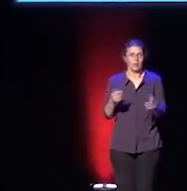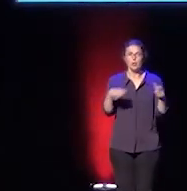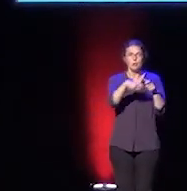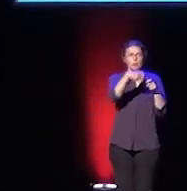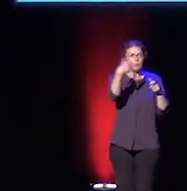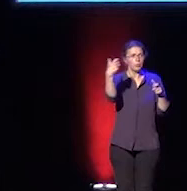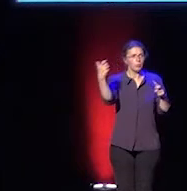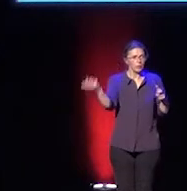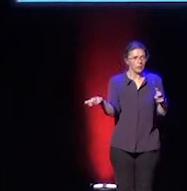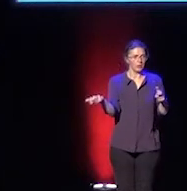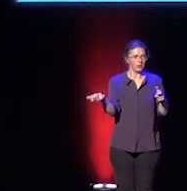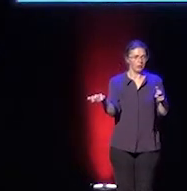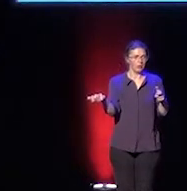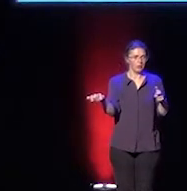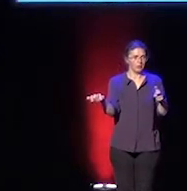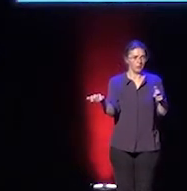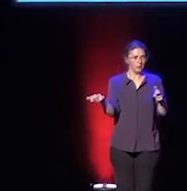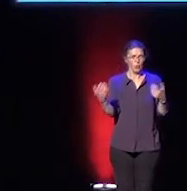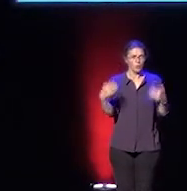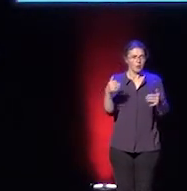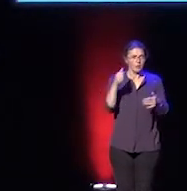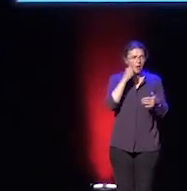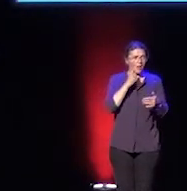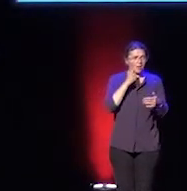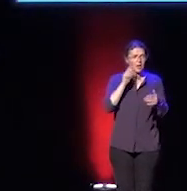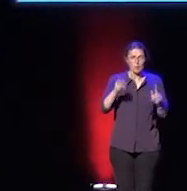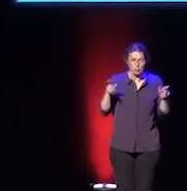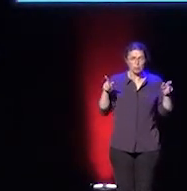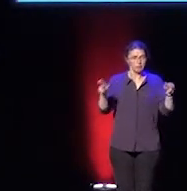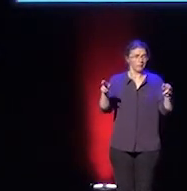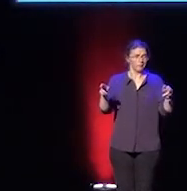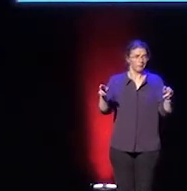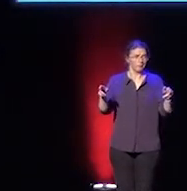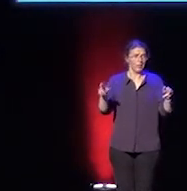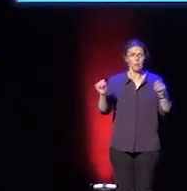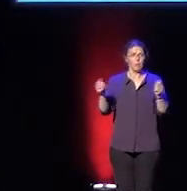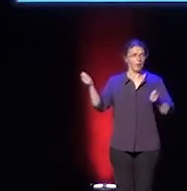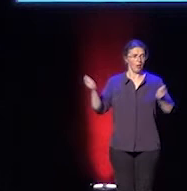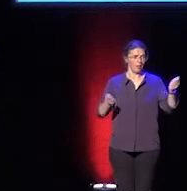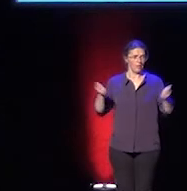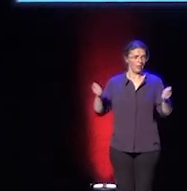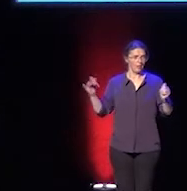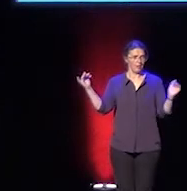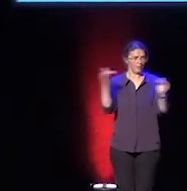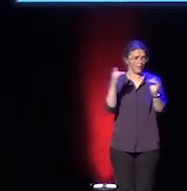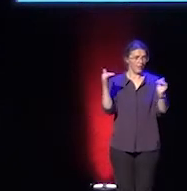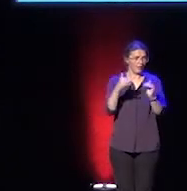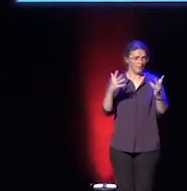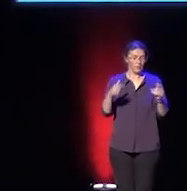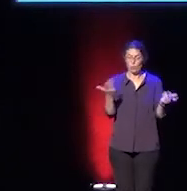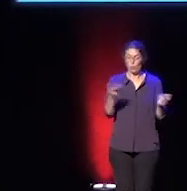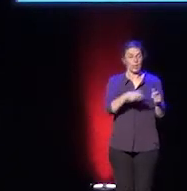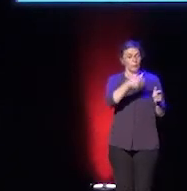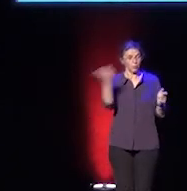Brücken, die noch gar nicht so alt sind, gesperrt werden müssen für den Lastverkehr, wenn Brücken,